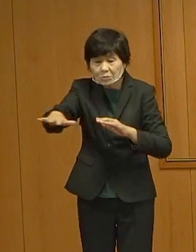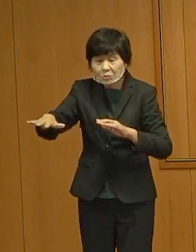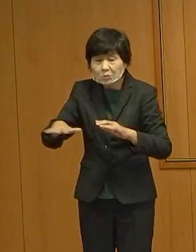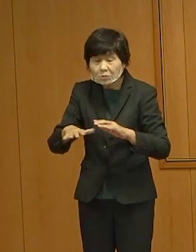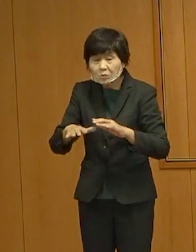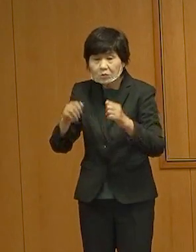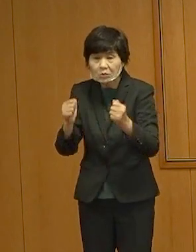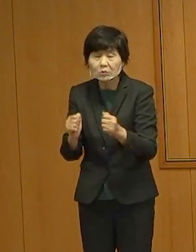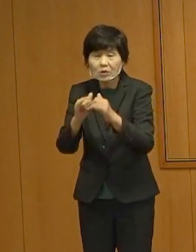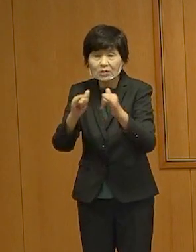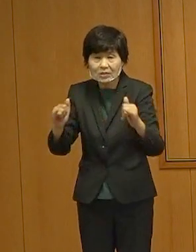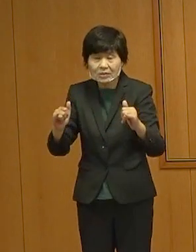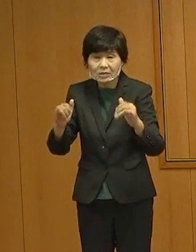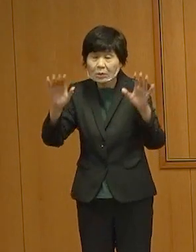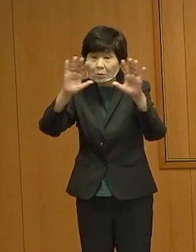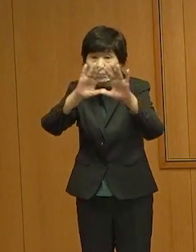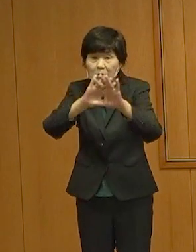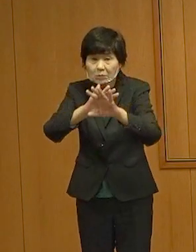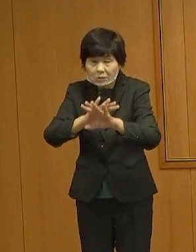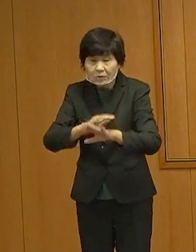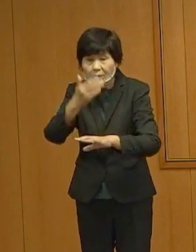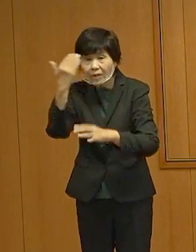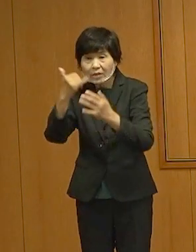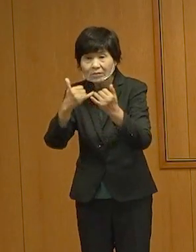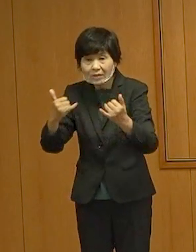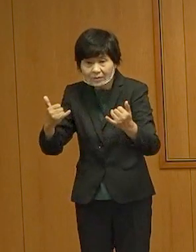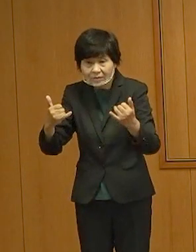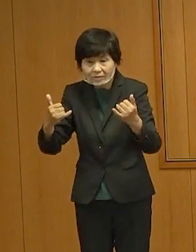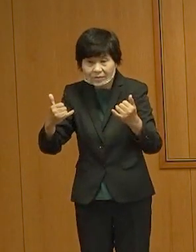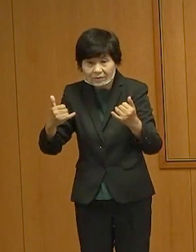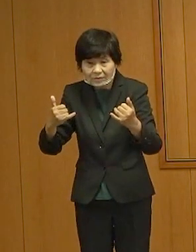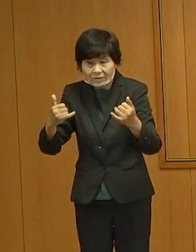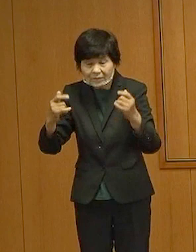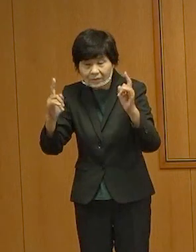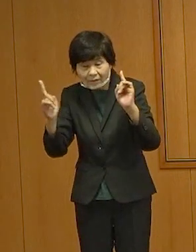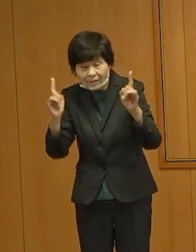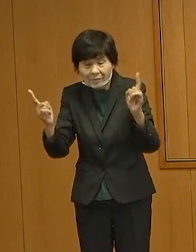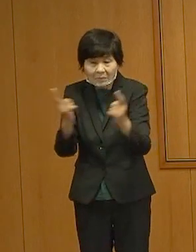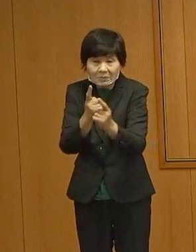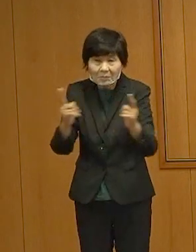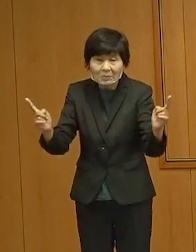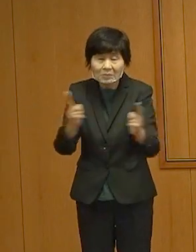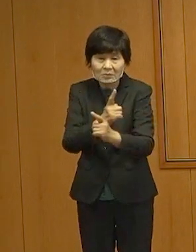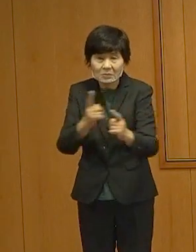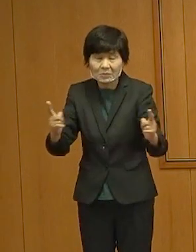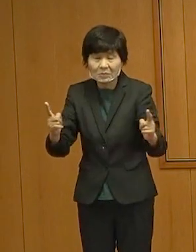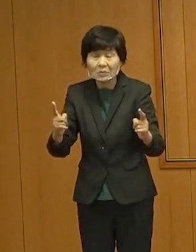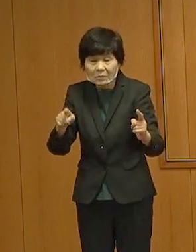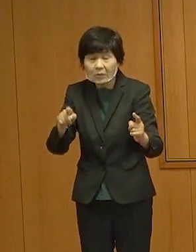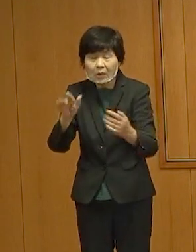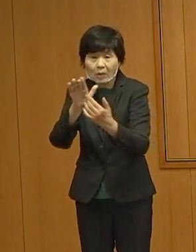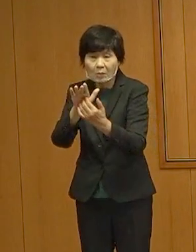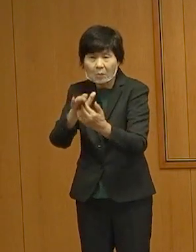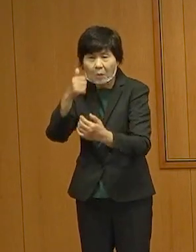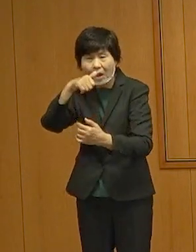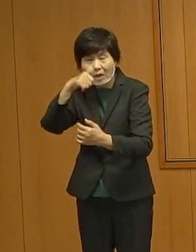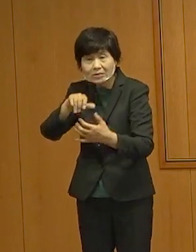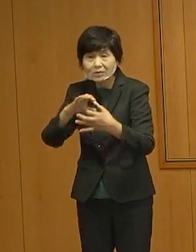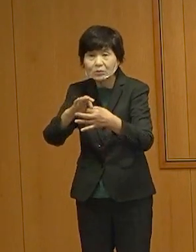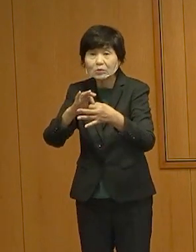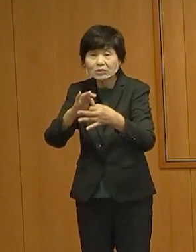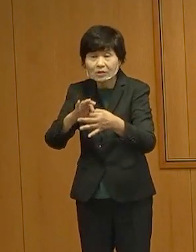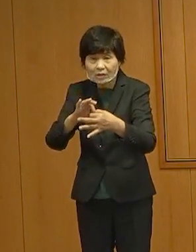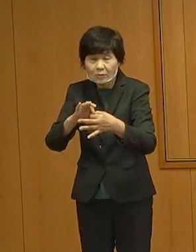夜間に若い人たちが徘徊をするというような話も聞いておりますので、こういう防犯についての対応も、これは別